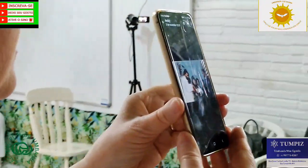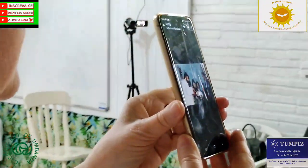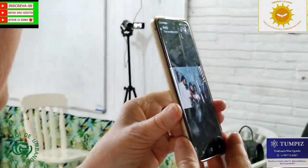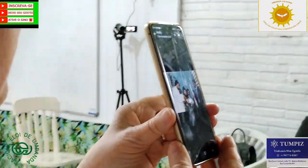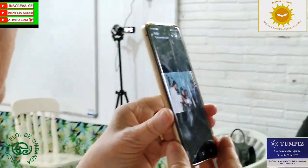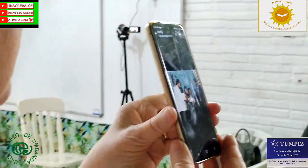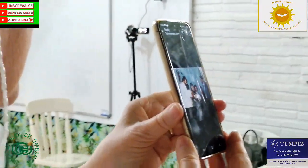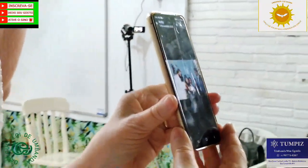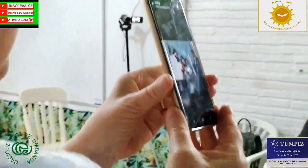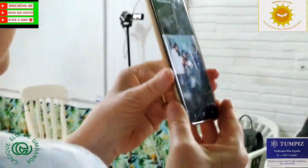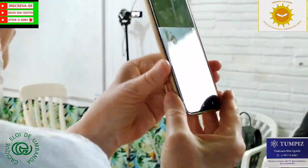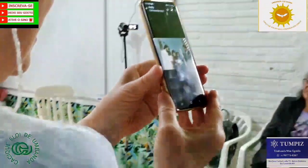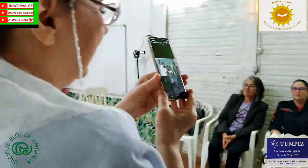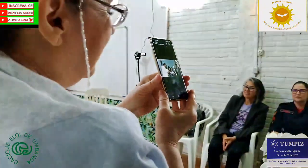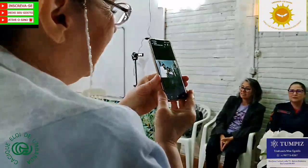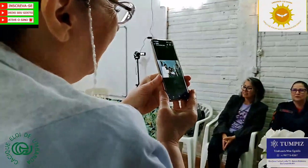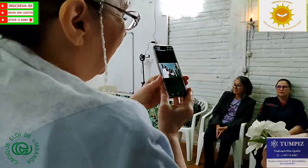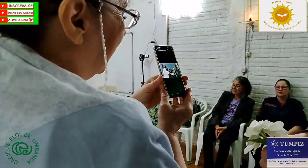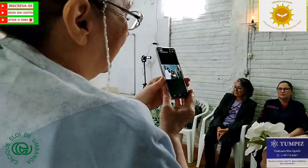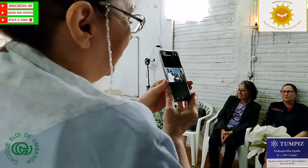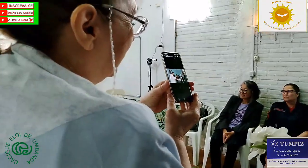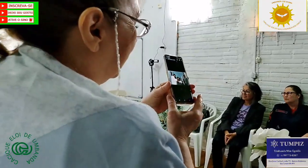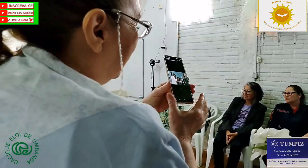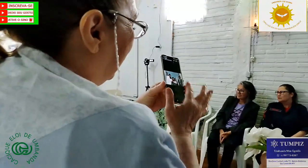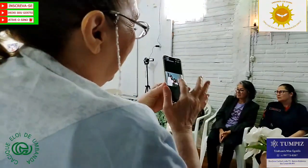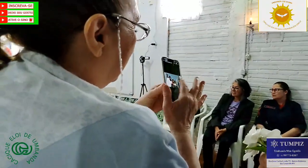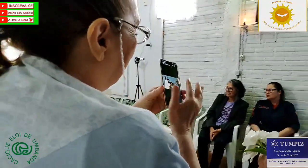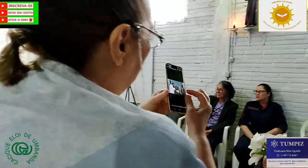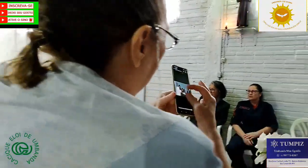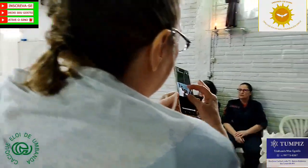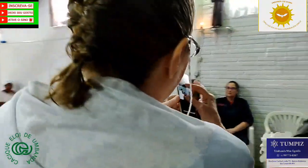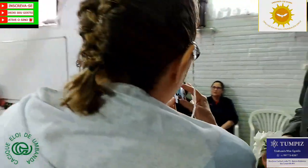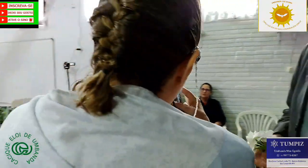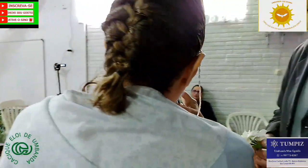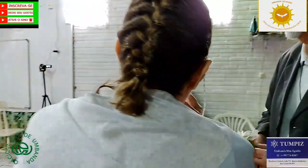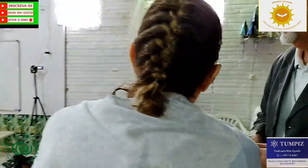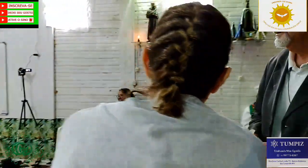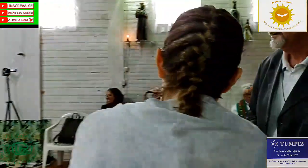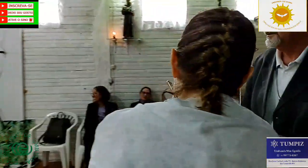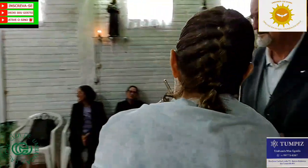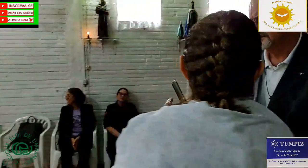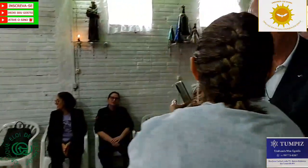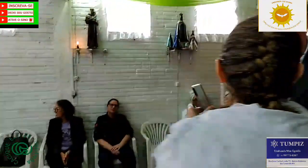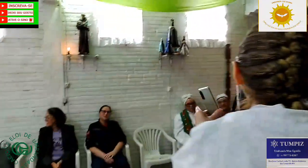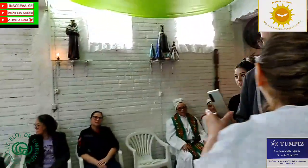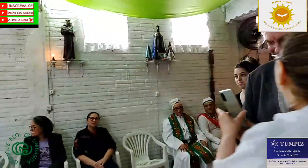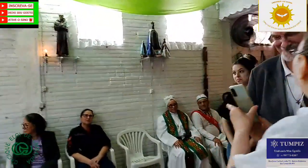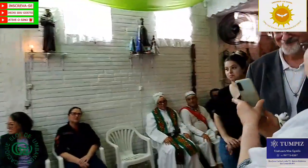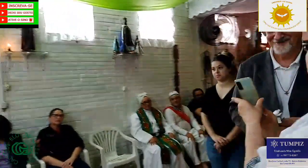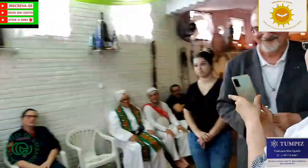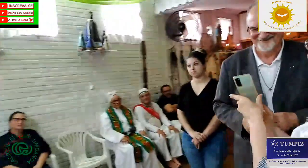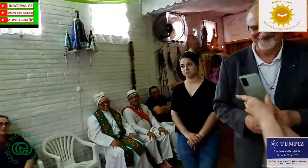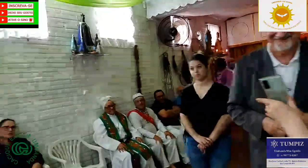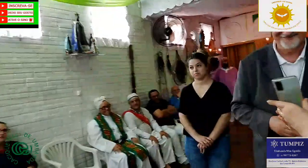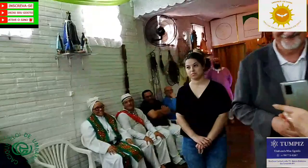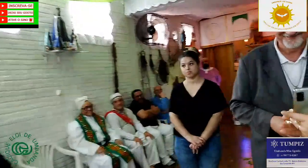Essa moça está com 35 anos. Esse bebezinho que o senhor batizou. Olha